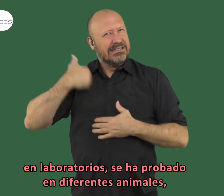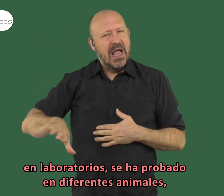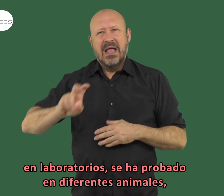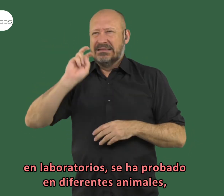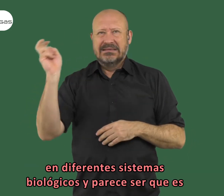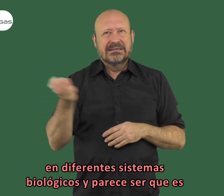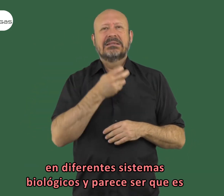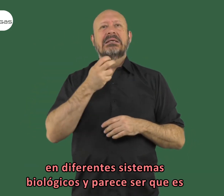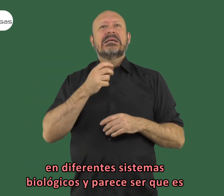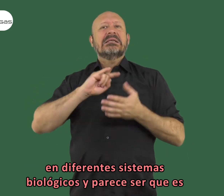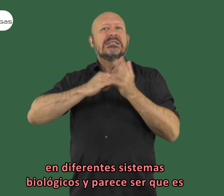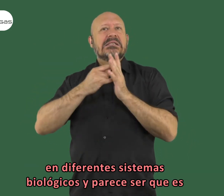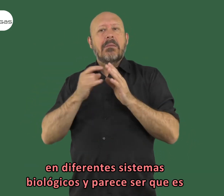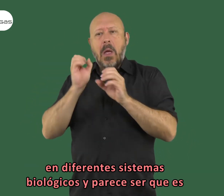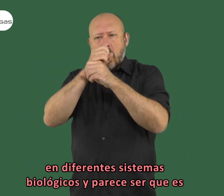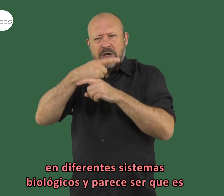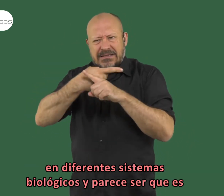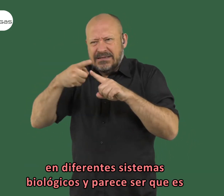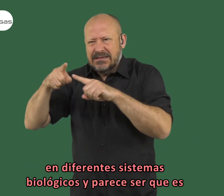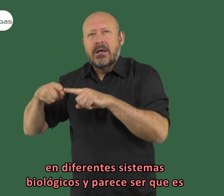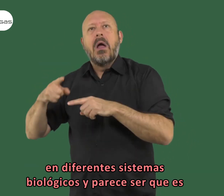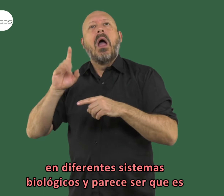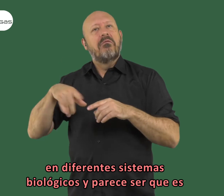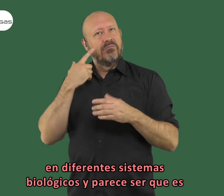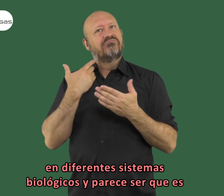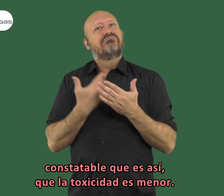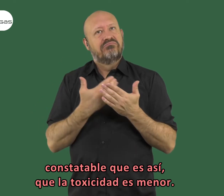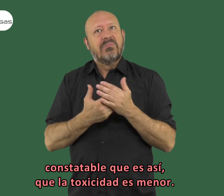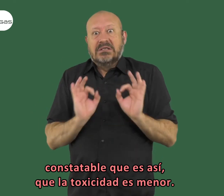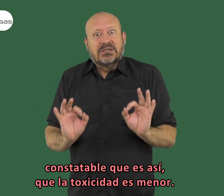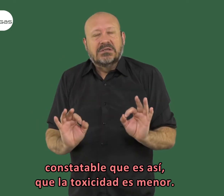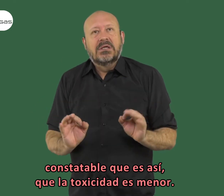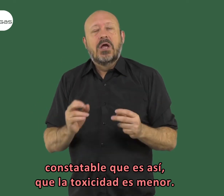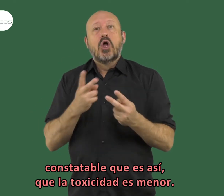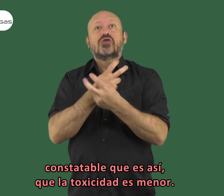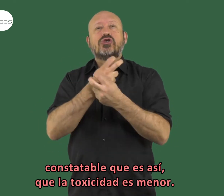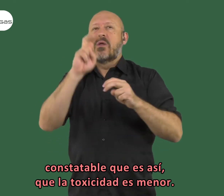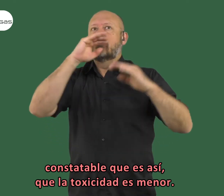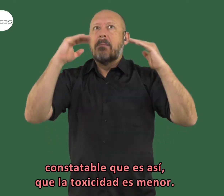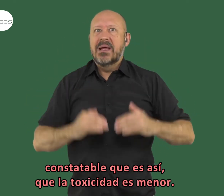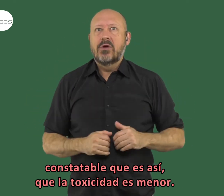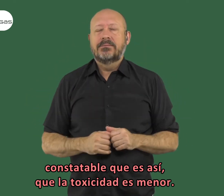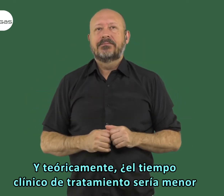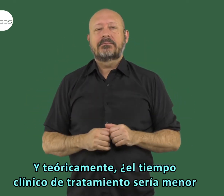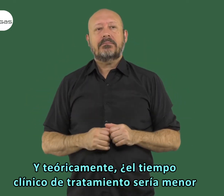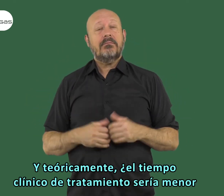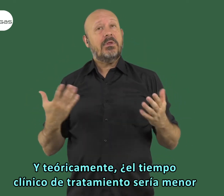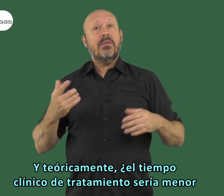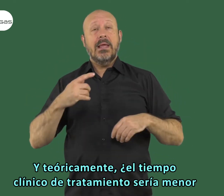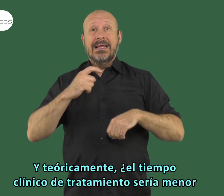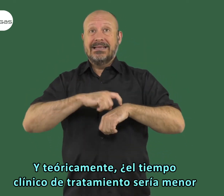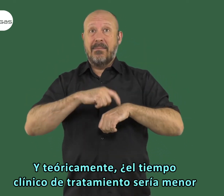diferentes animales, en diferentes sistemas biológicos y parece ser que es constatable que es así, que la toxicidad es menor.